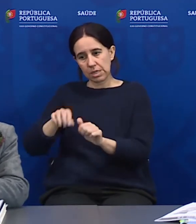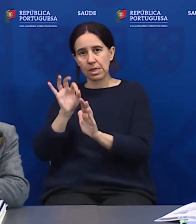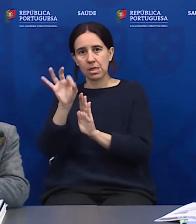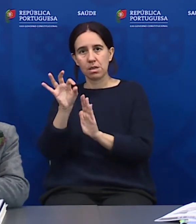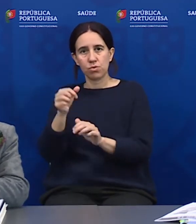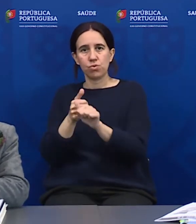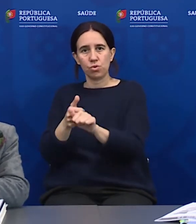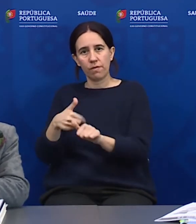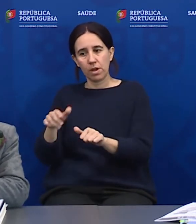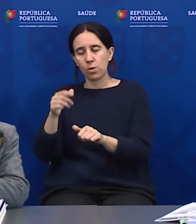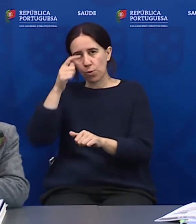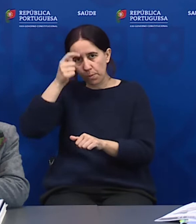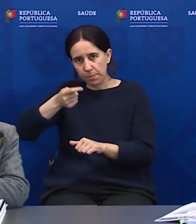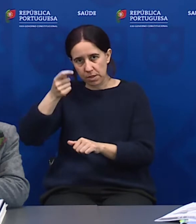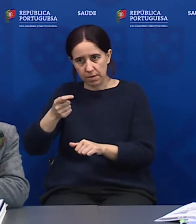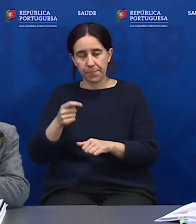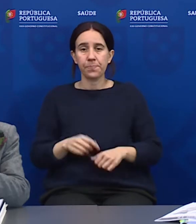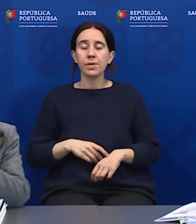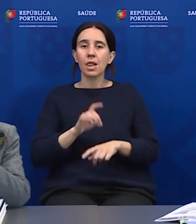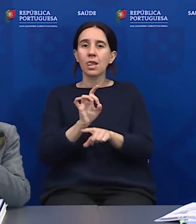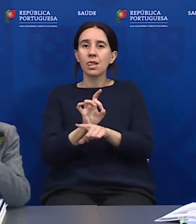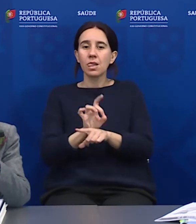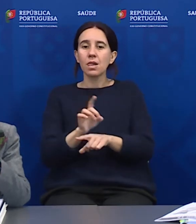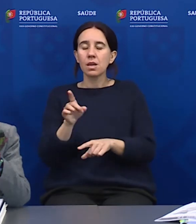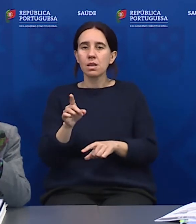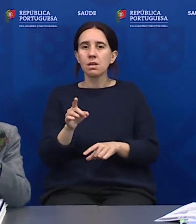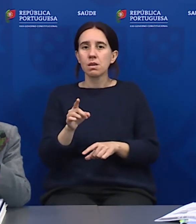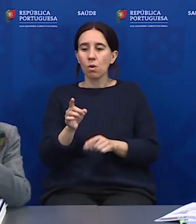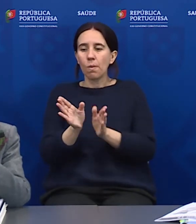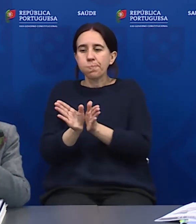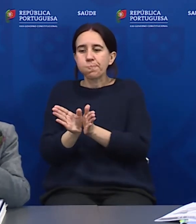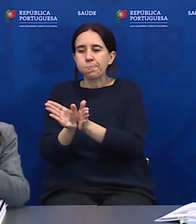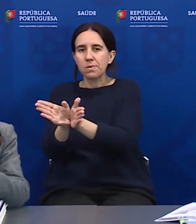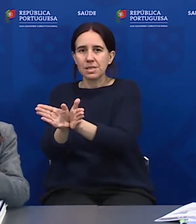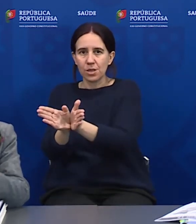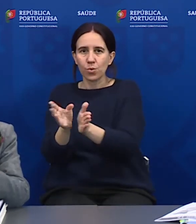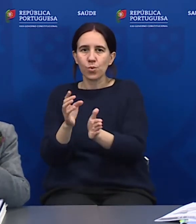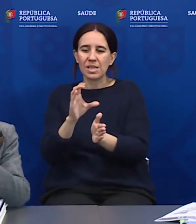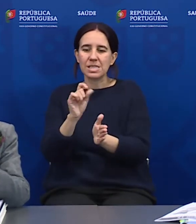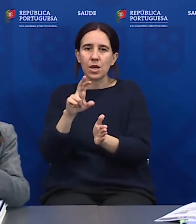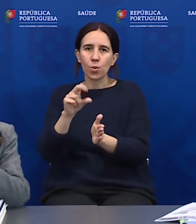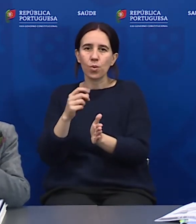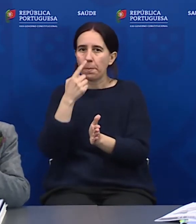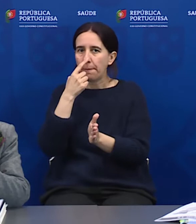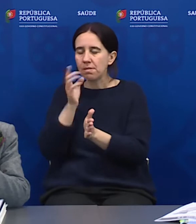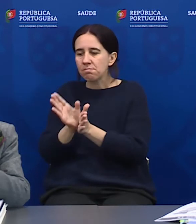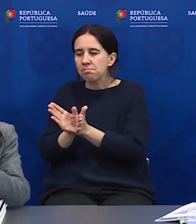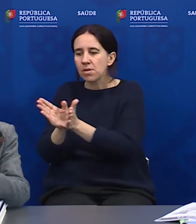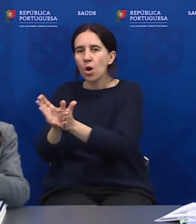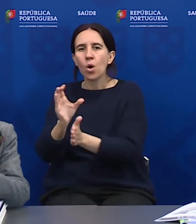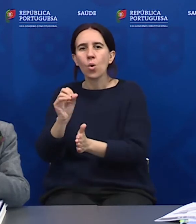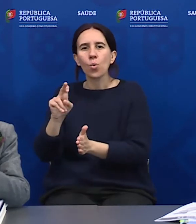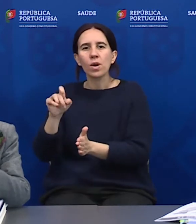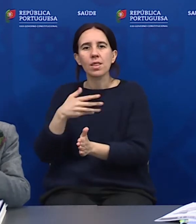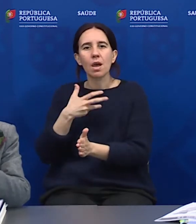indicações que iremos cumprir. Relativamente ao cerco, ou eu gosto mais de dizer cordão sanitário, porque é o termo português